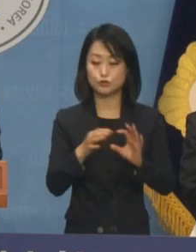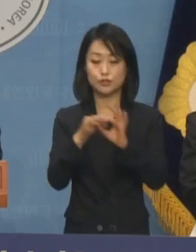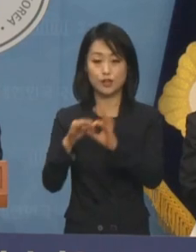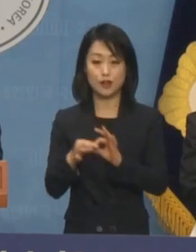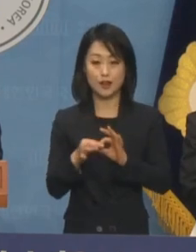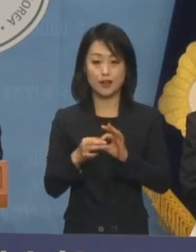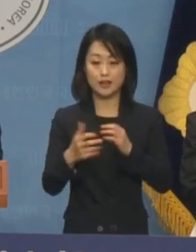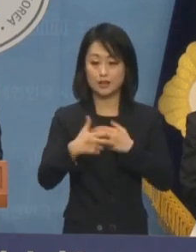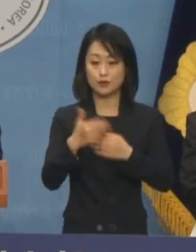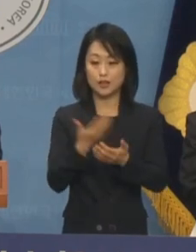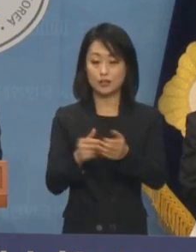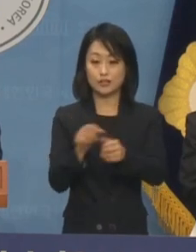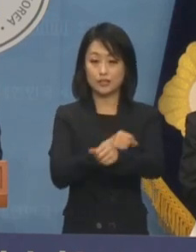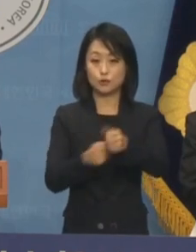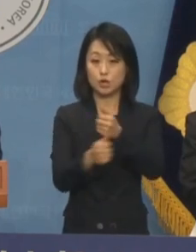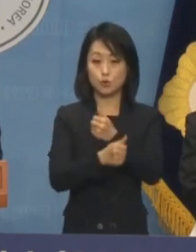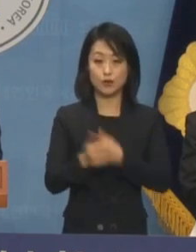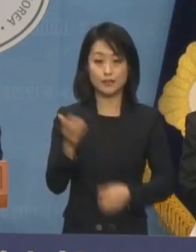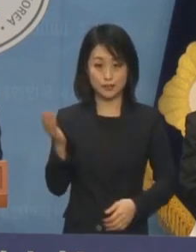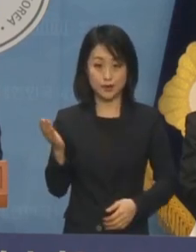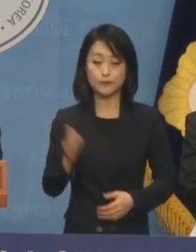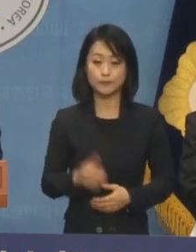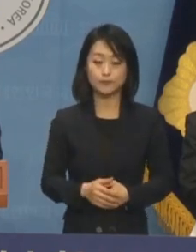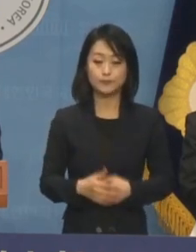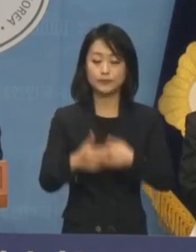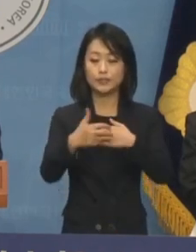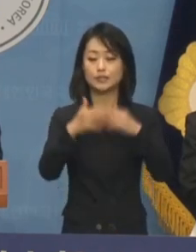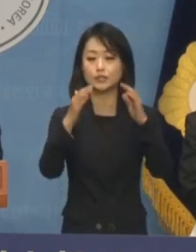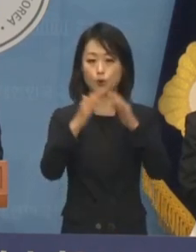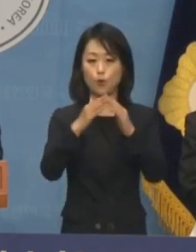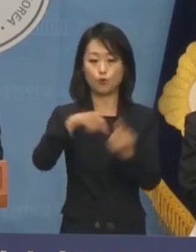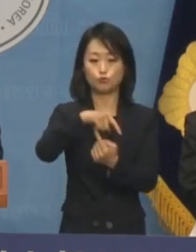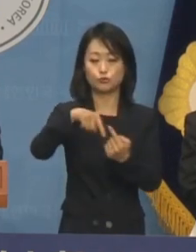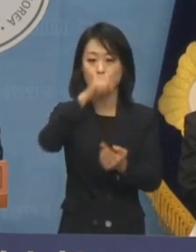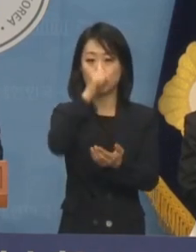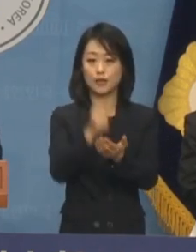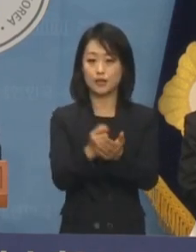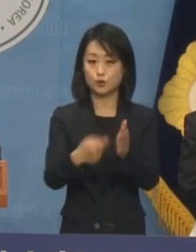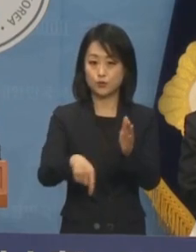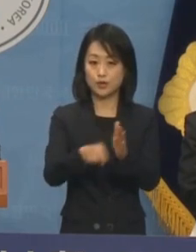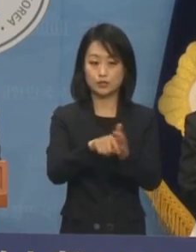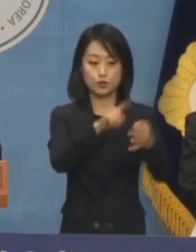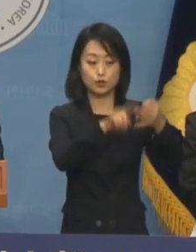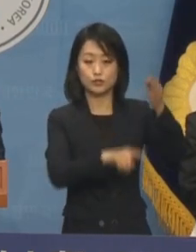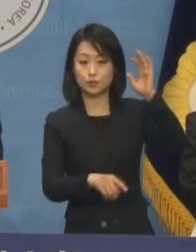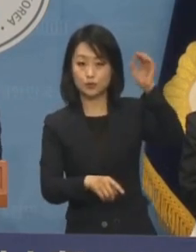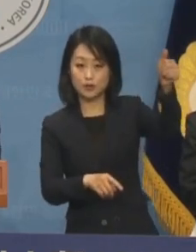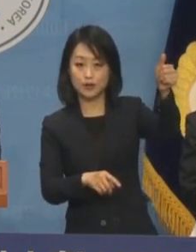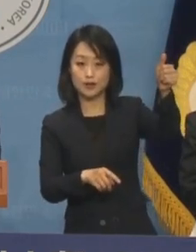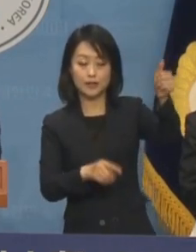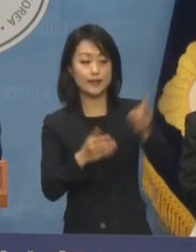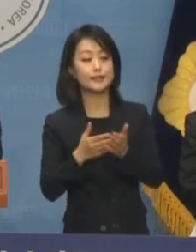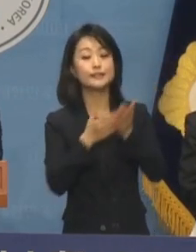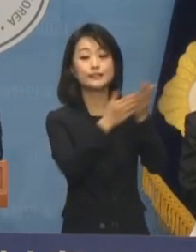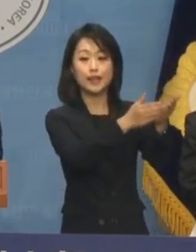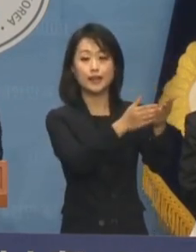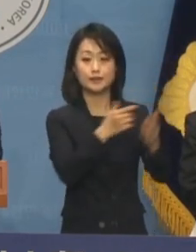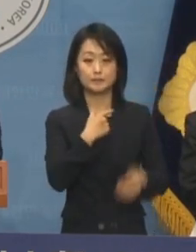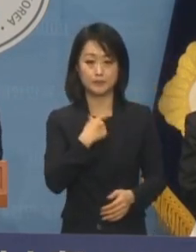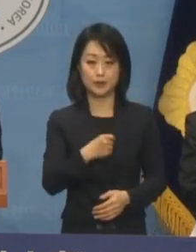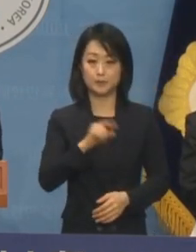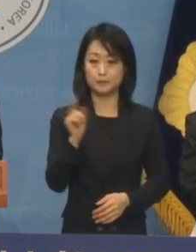더불어민주연합 의료개혁특위는 의료 현장 정상화를 위해 윤석열 대통령에게 다음과 같이